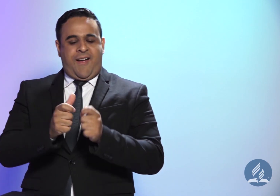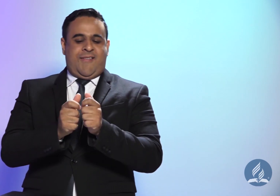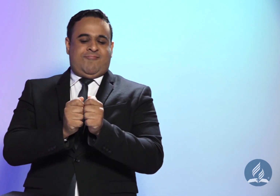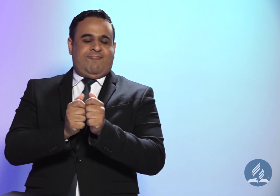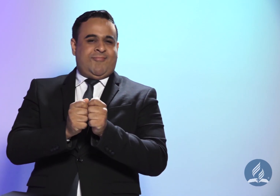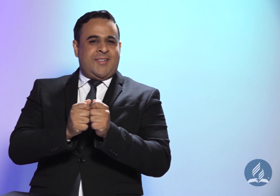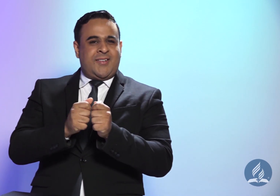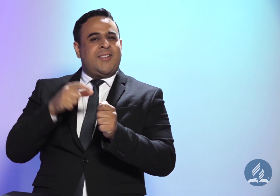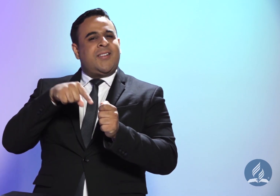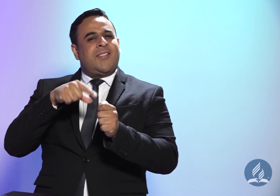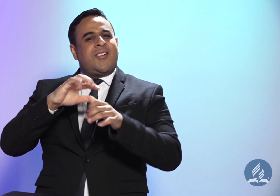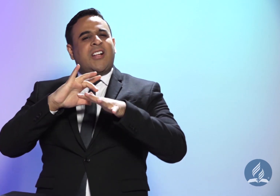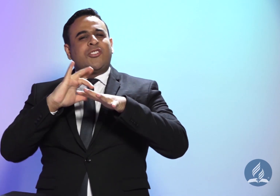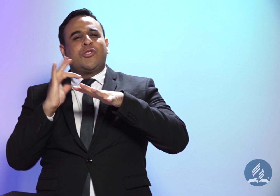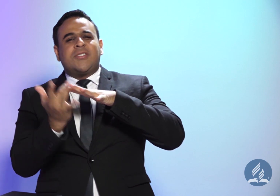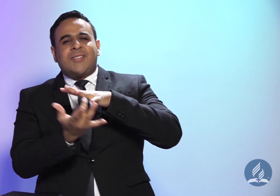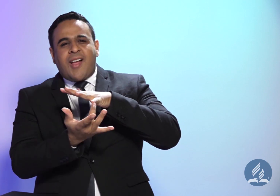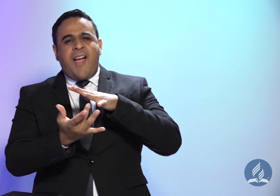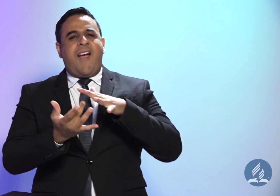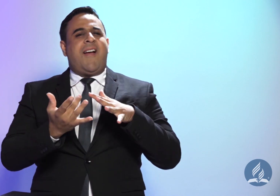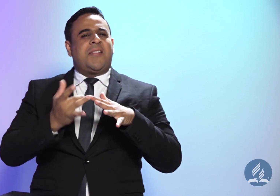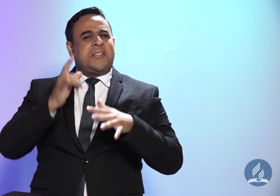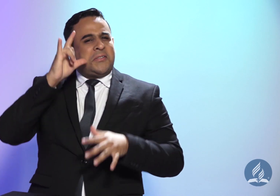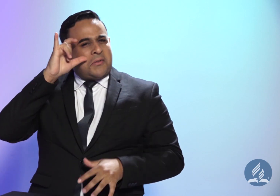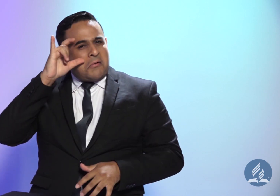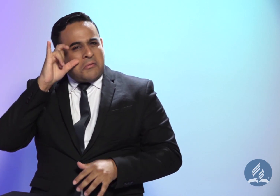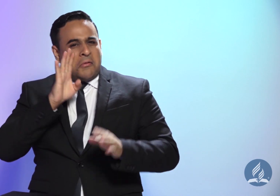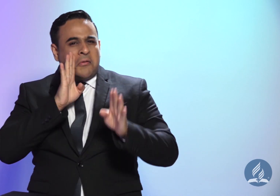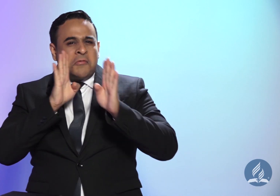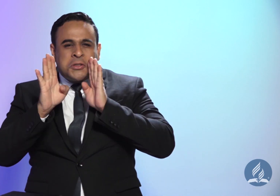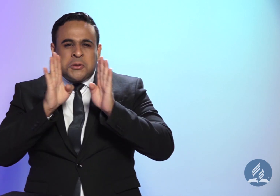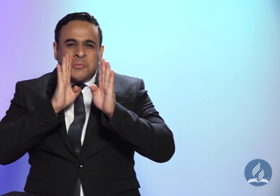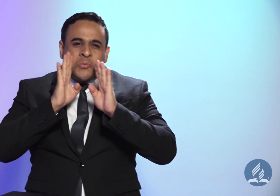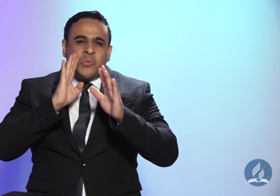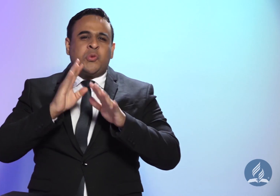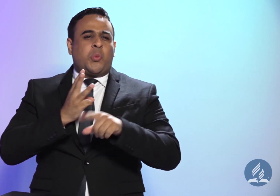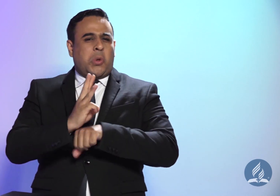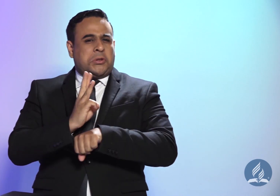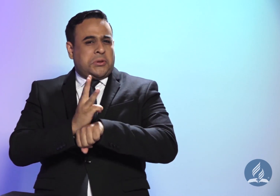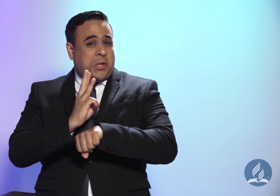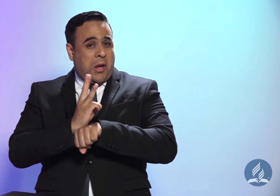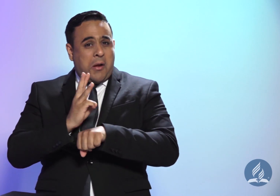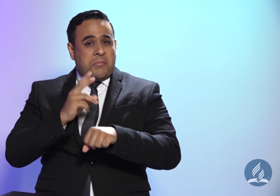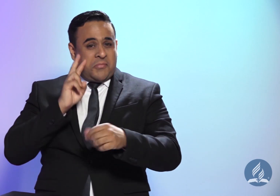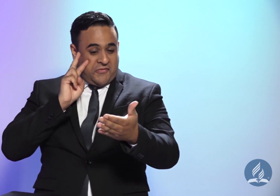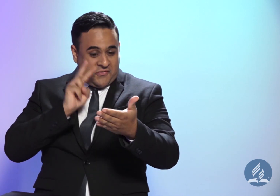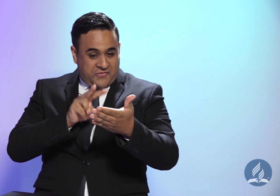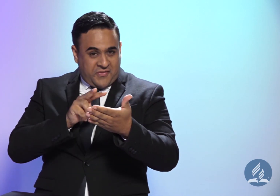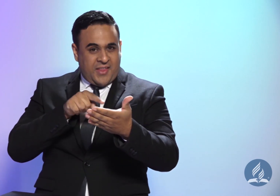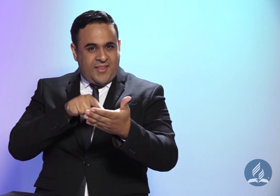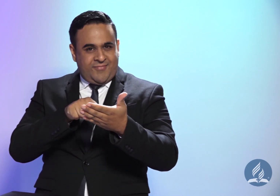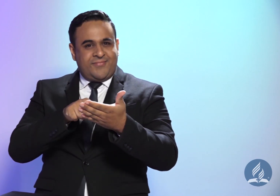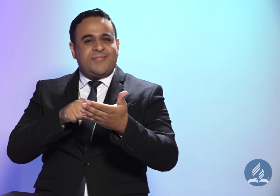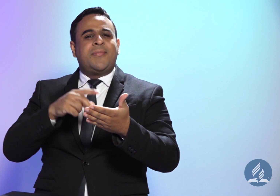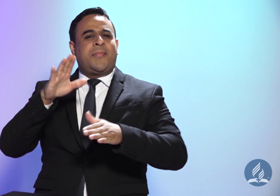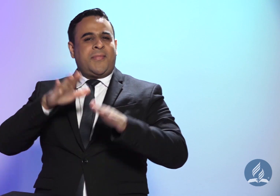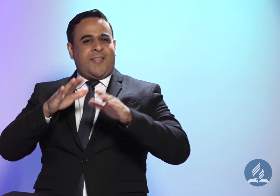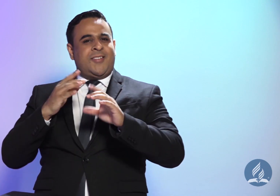ter avançado a cada ano para a melhoria de muitas coisas. Então, hoje você tem muitos recursos